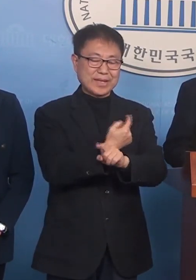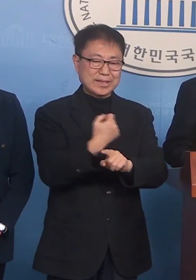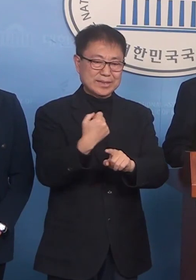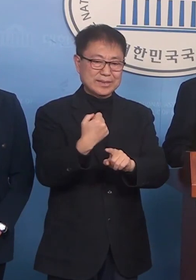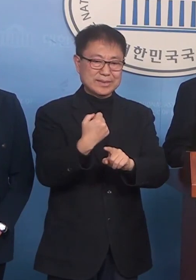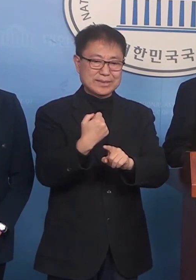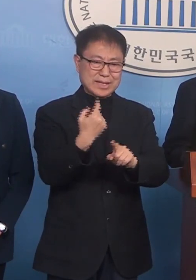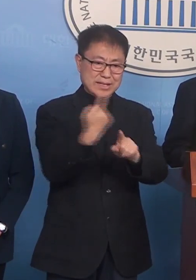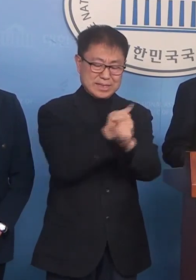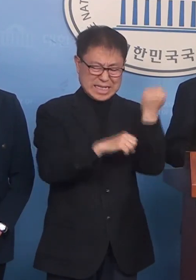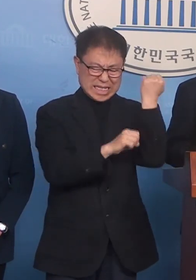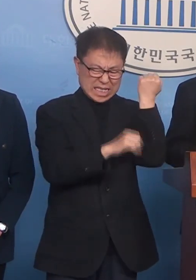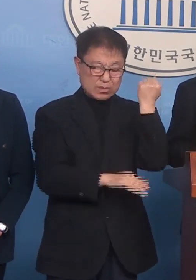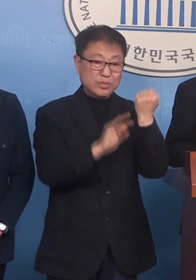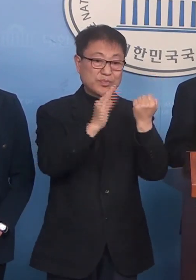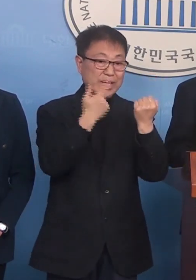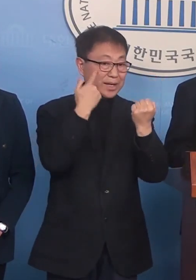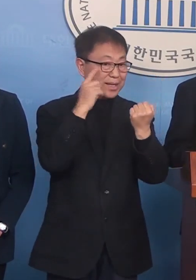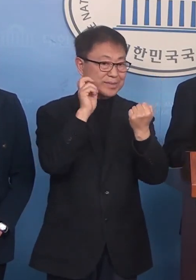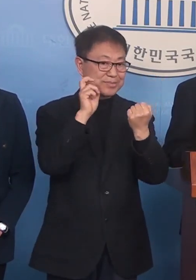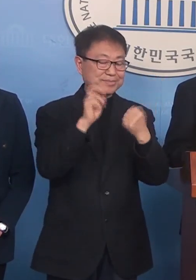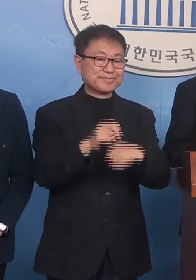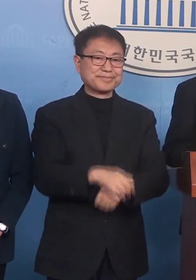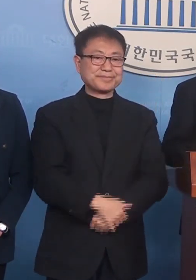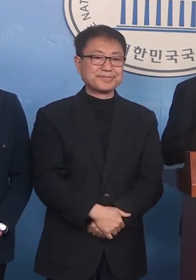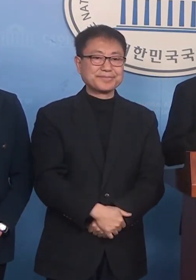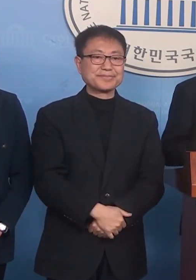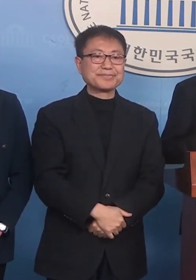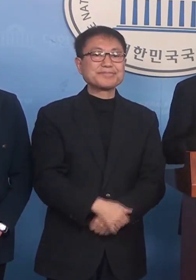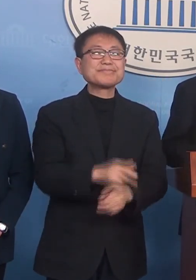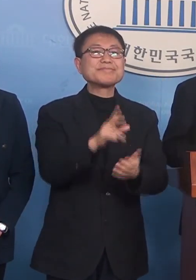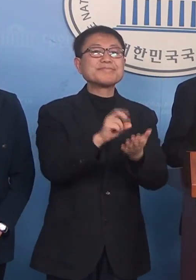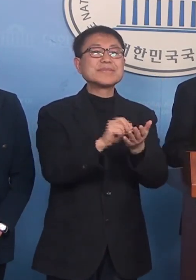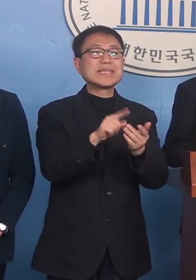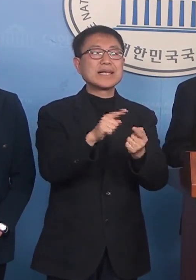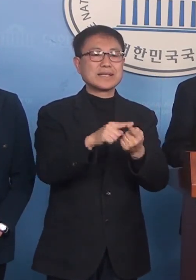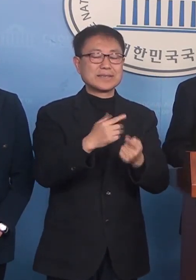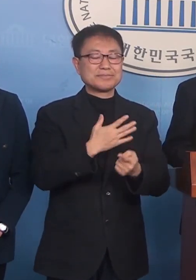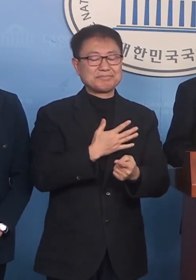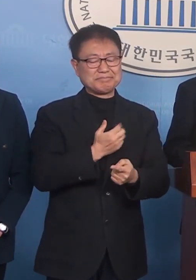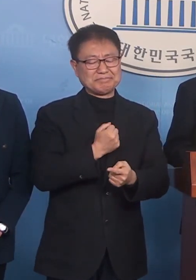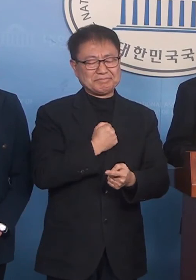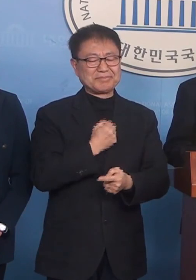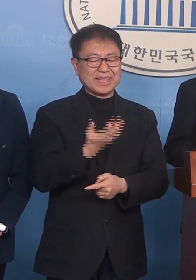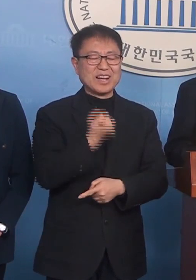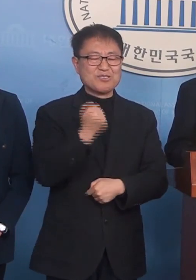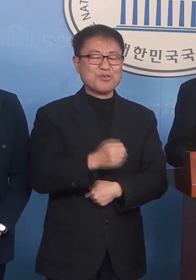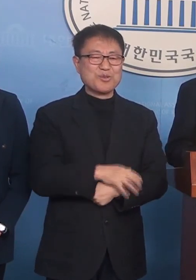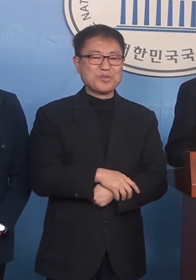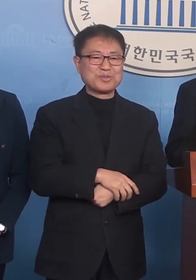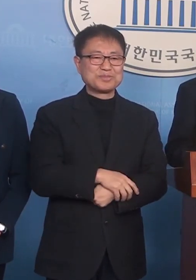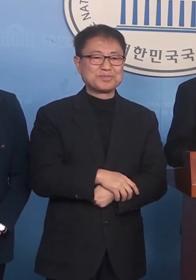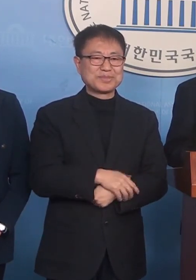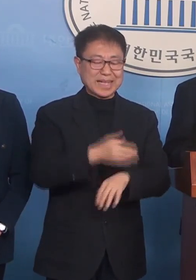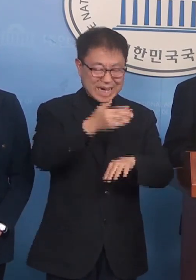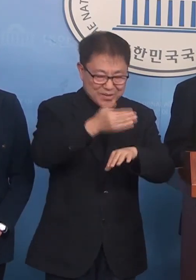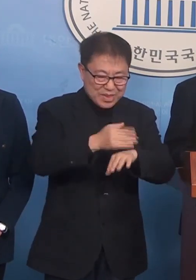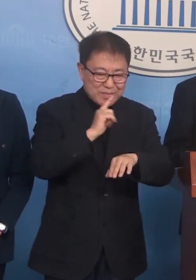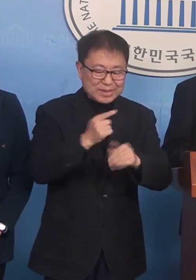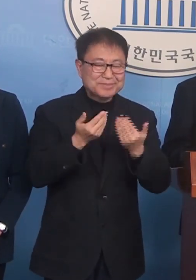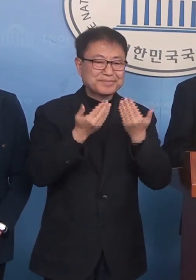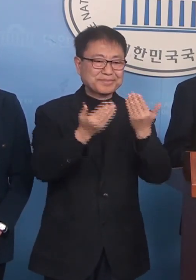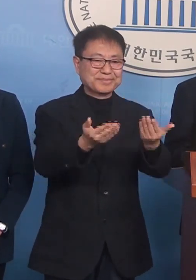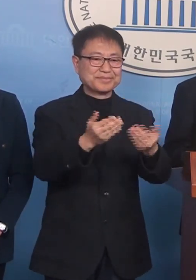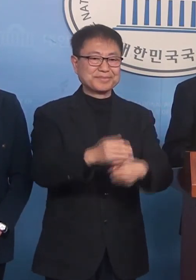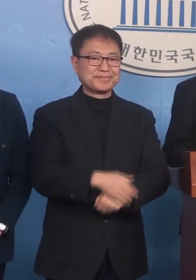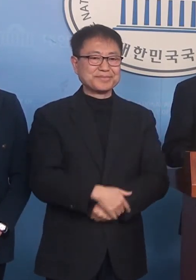역할을 할 것이다. 이렇게 자신합니다. 그 부분에서 뿌듯함을 느끼고 또 감사하다는